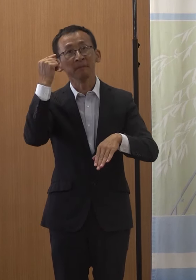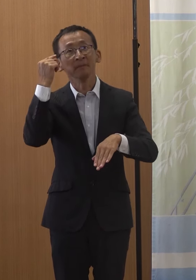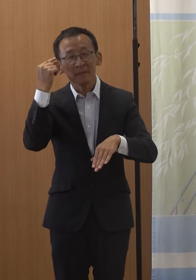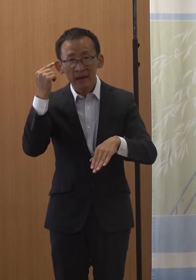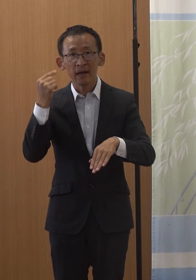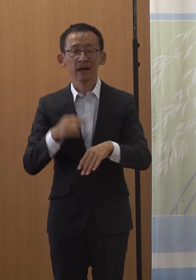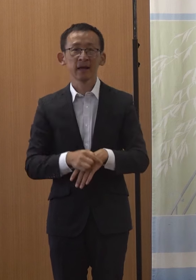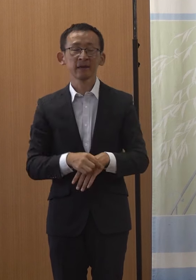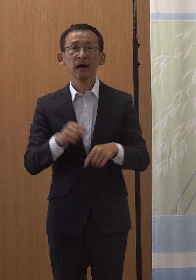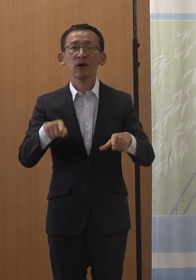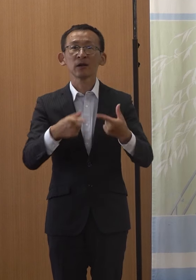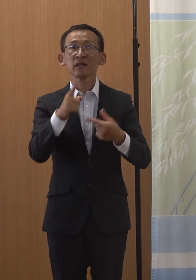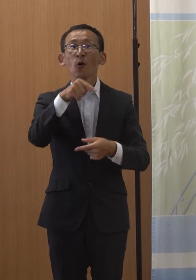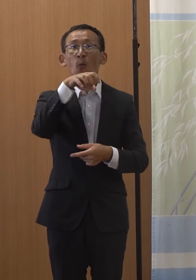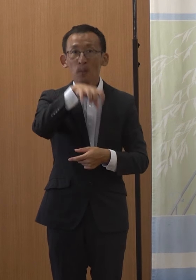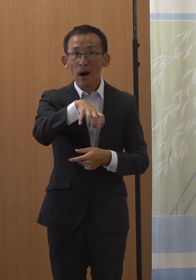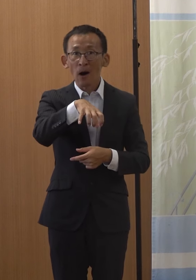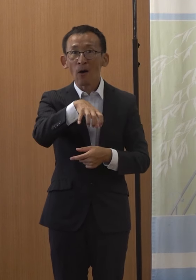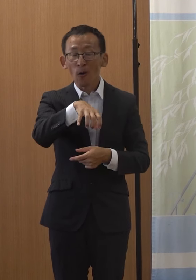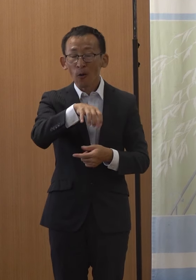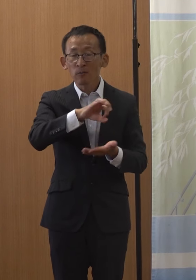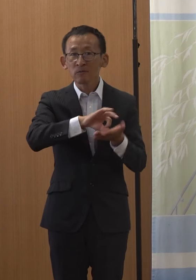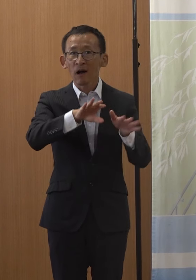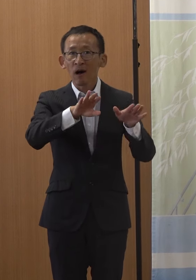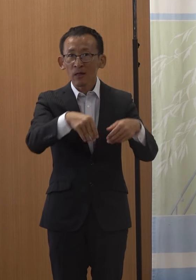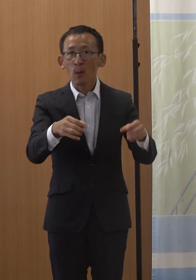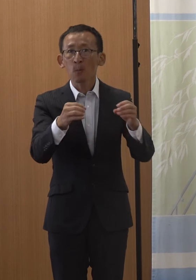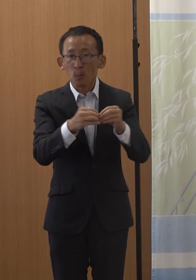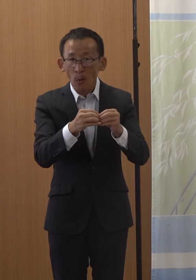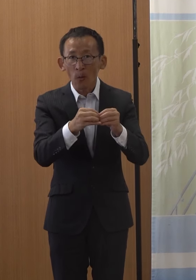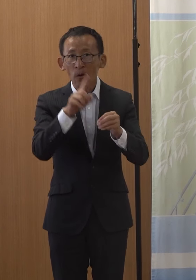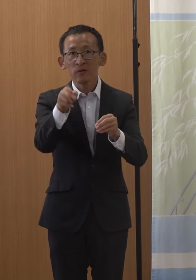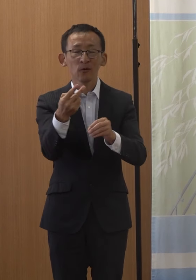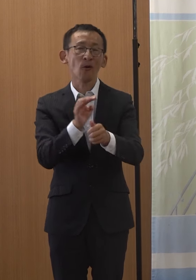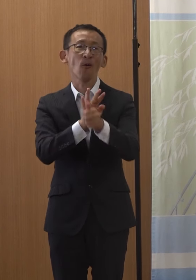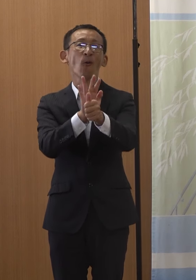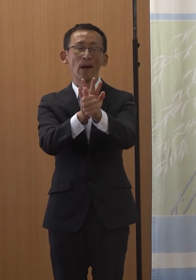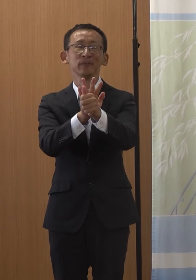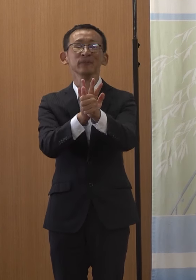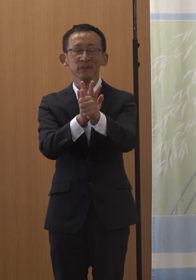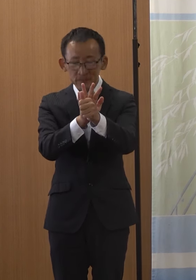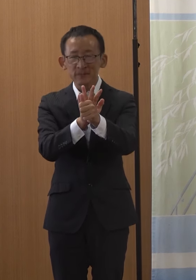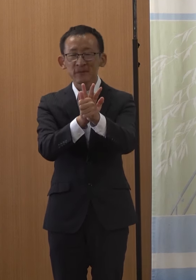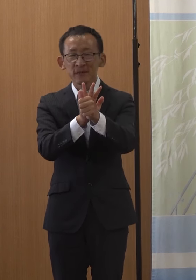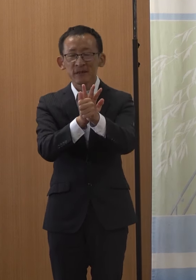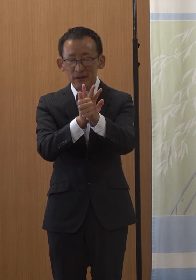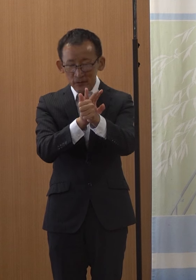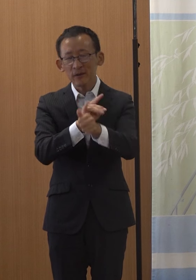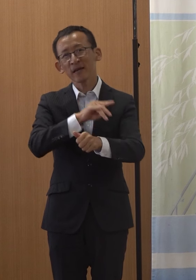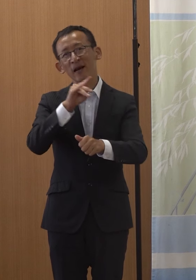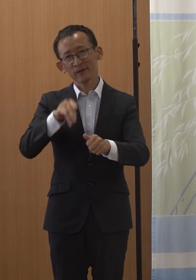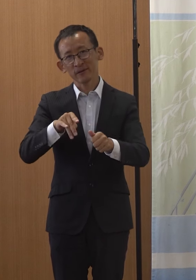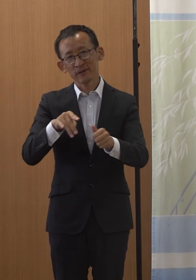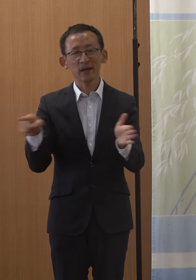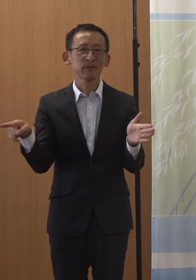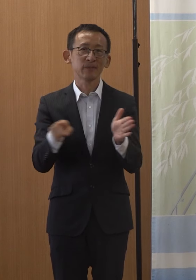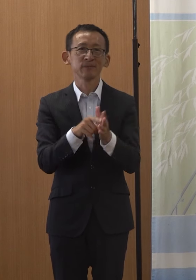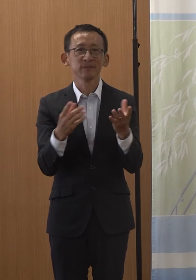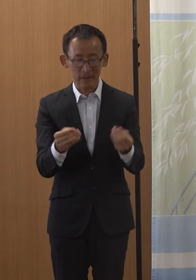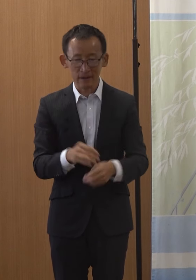ての能登応援デー、ということの取り組みを今回まとめたことになります。